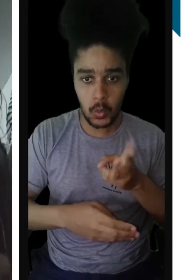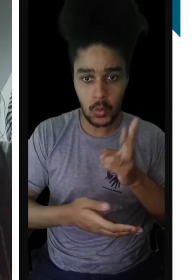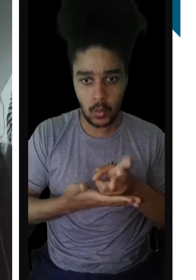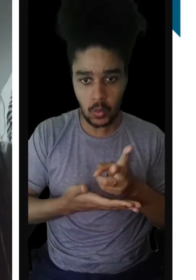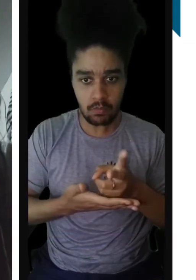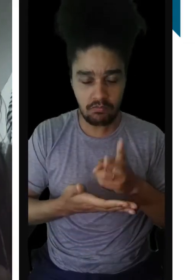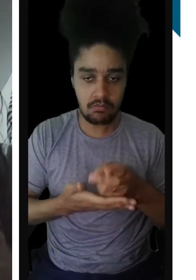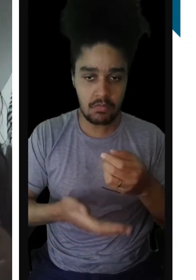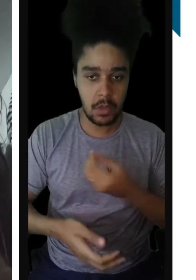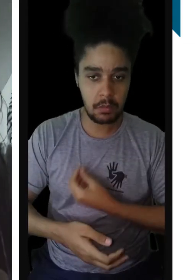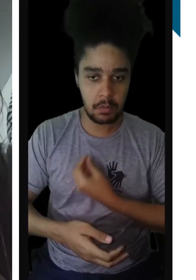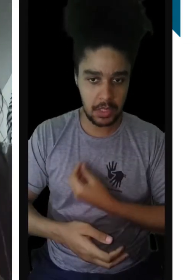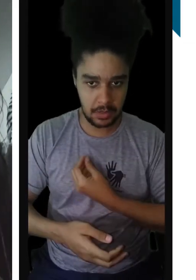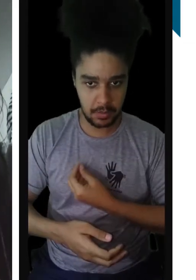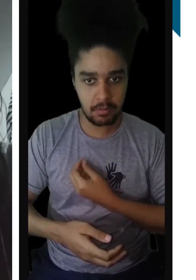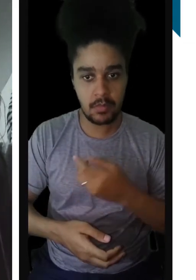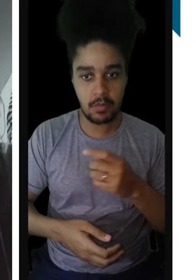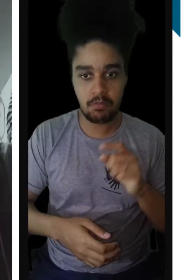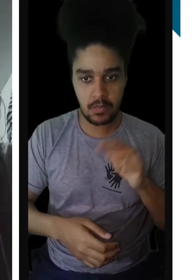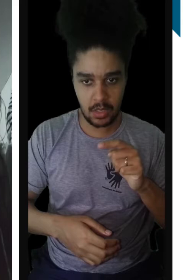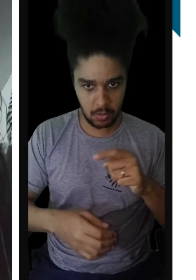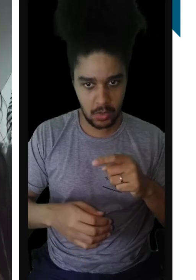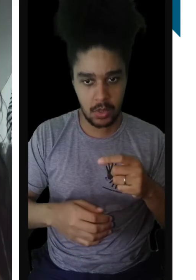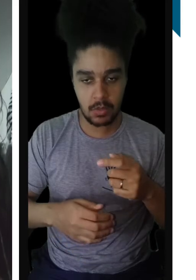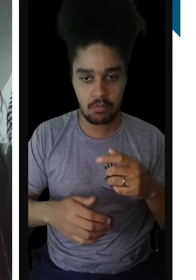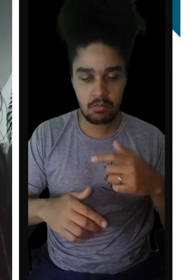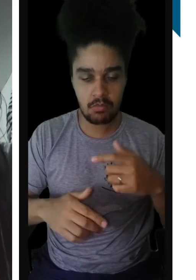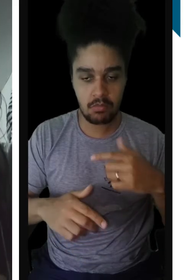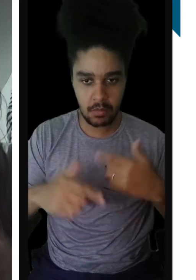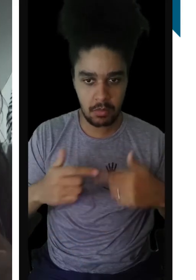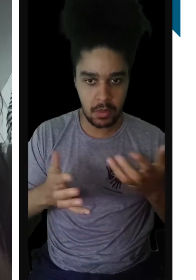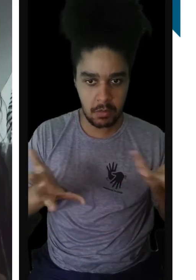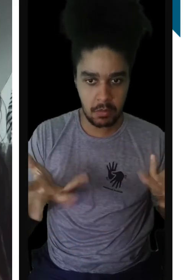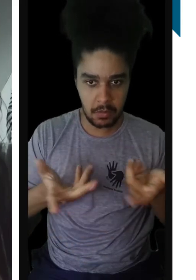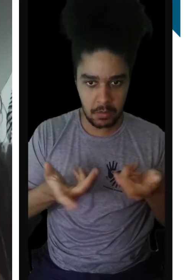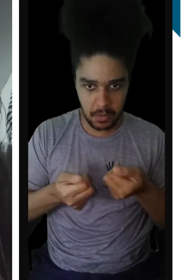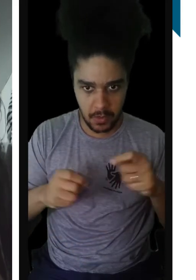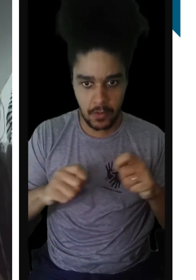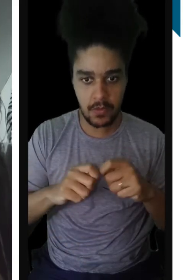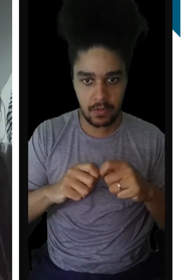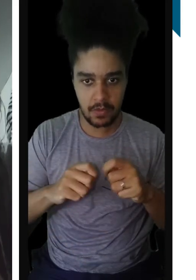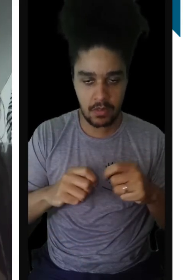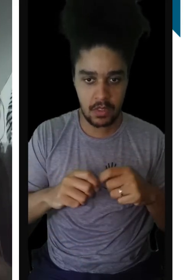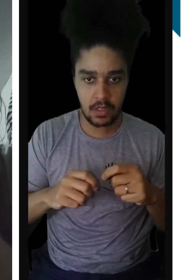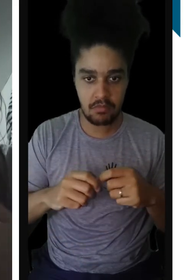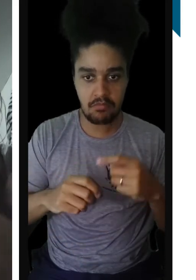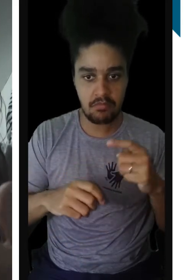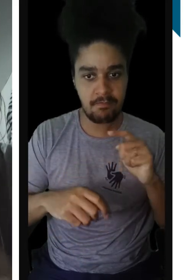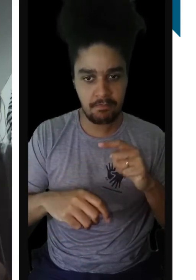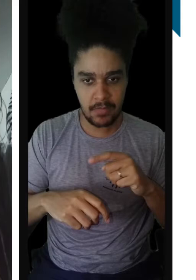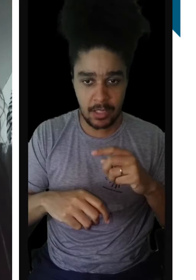dando continuidade, poder participar desse projeto maravilhoso que está sendo feito